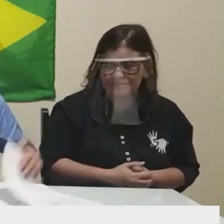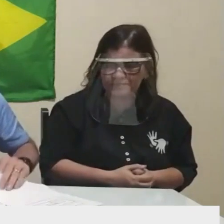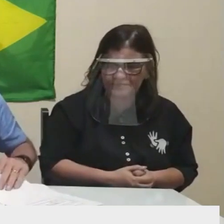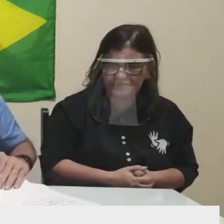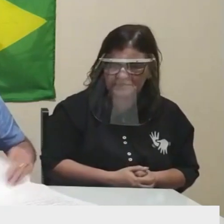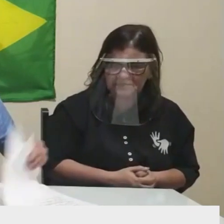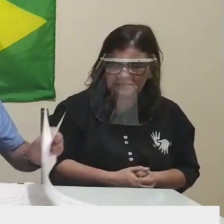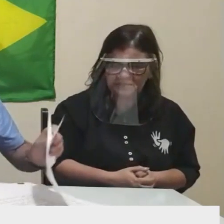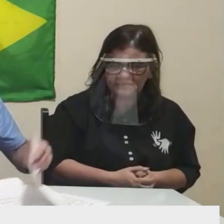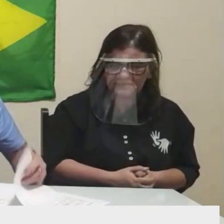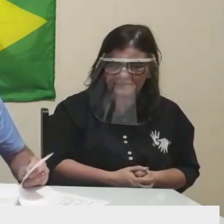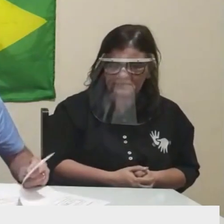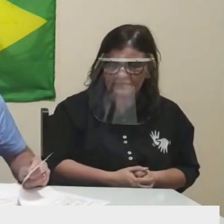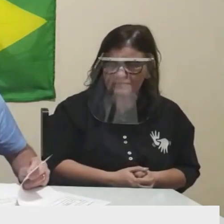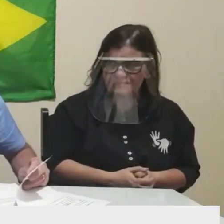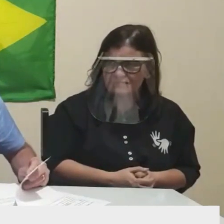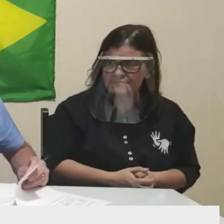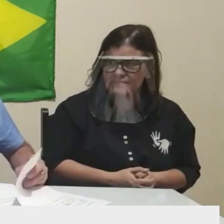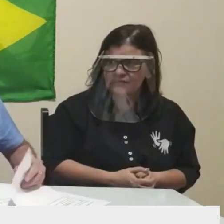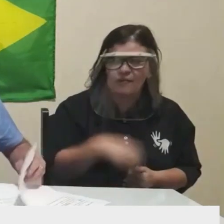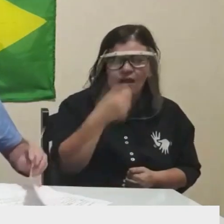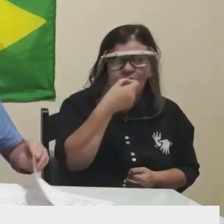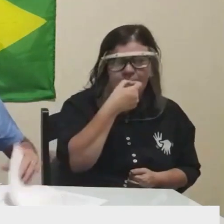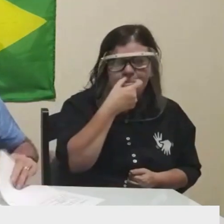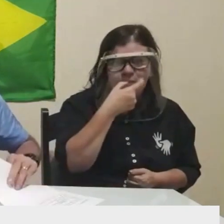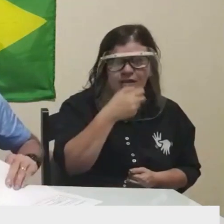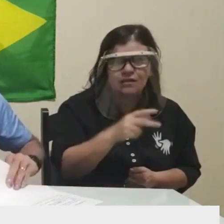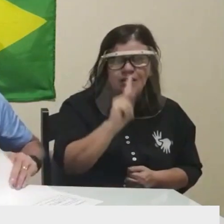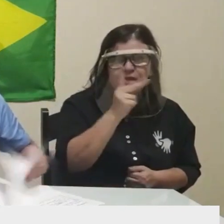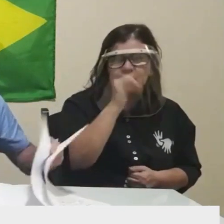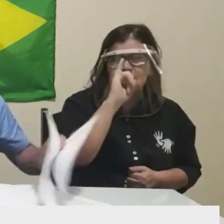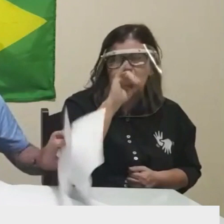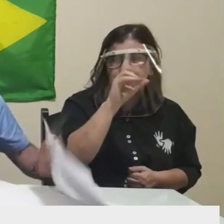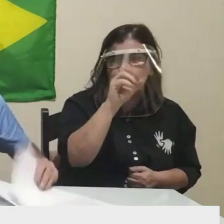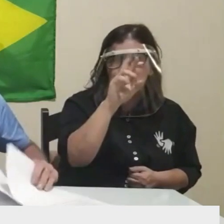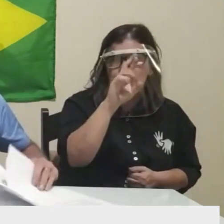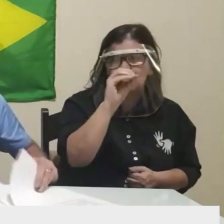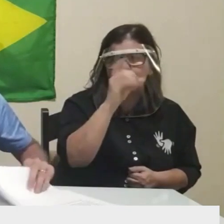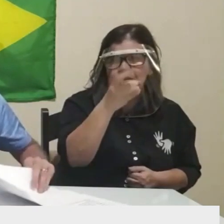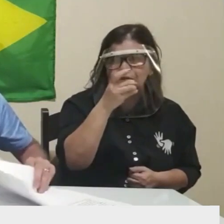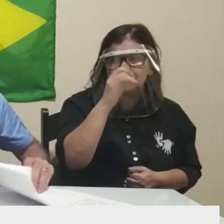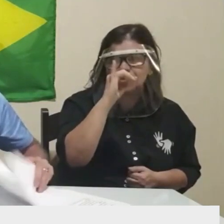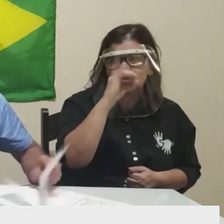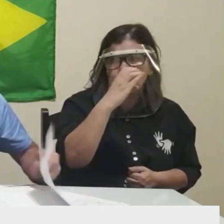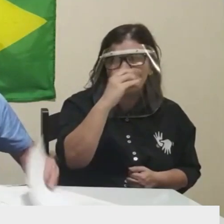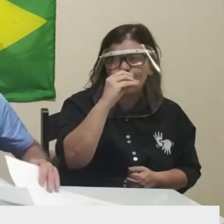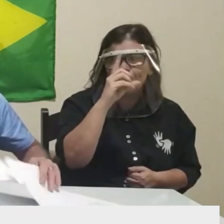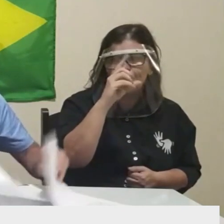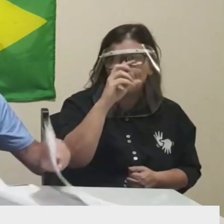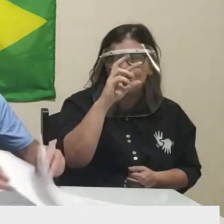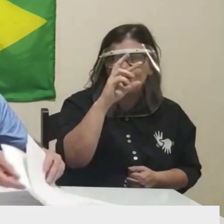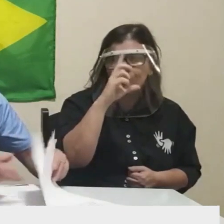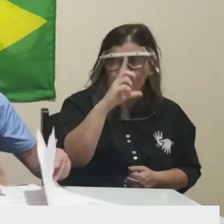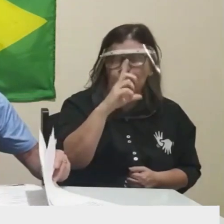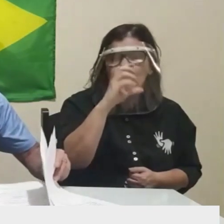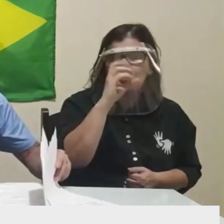sobre esse trem aqui, ó, hidroxicloroquina. Então, mais um